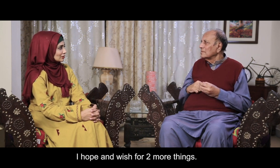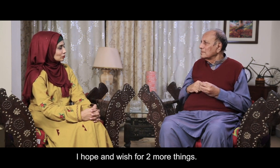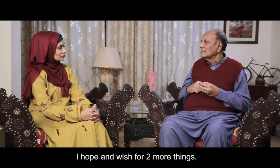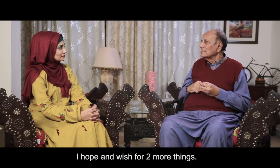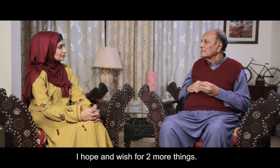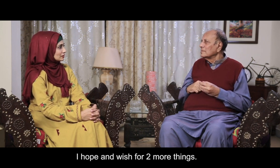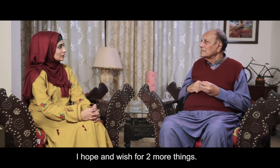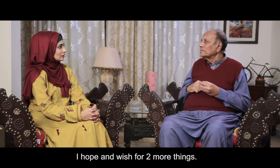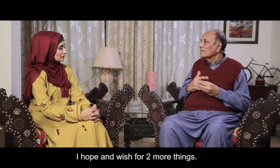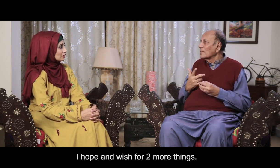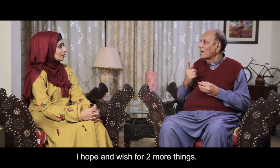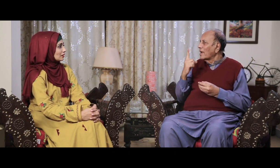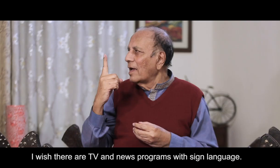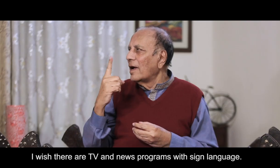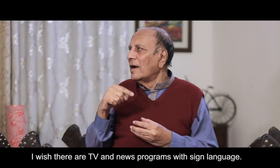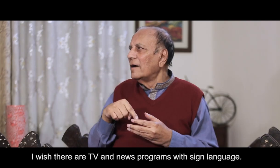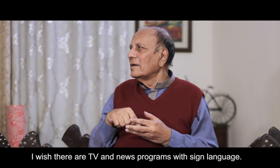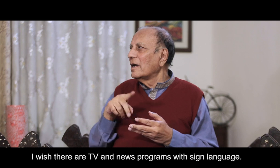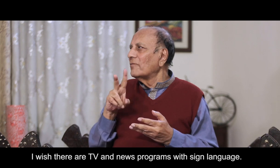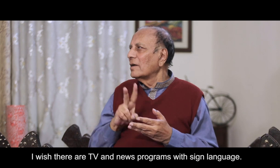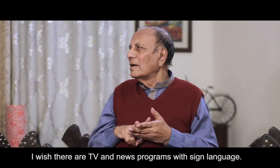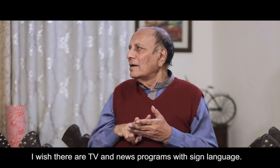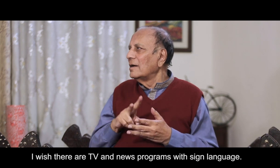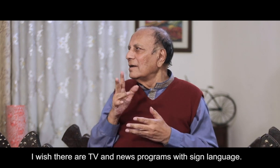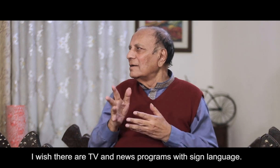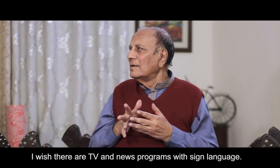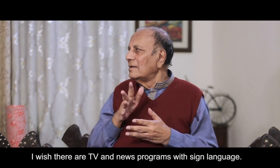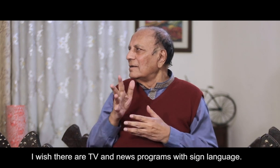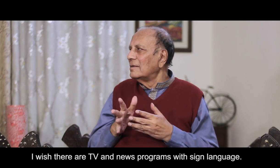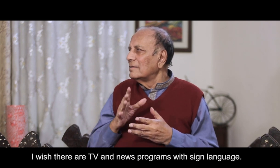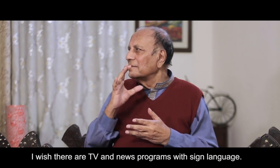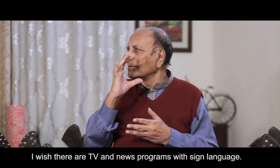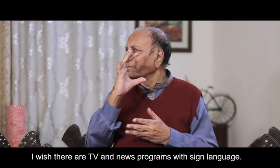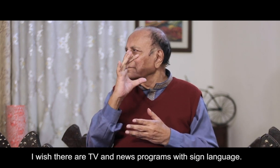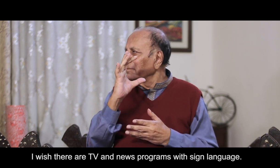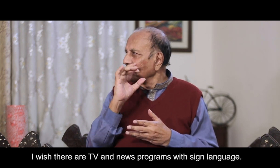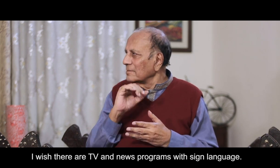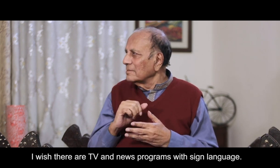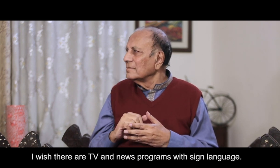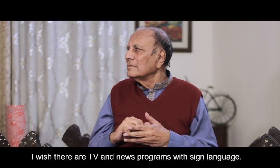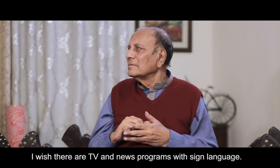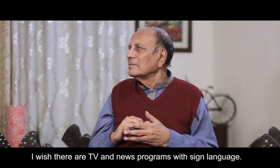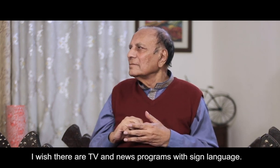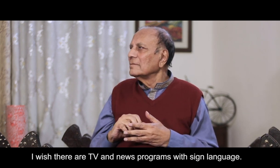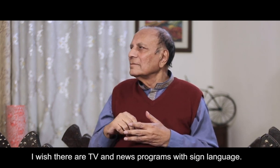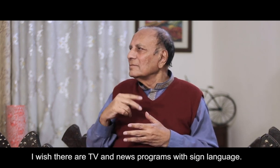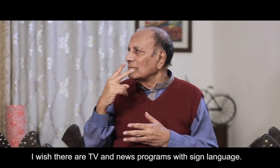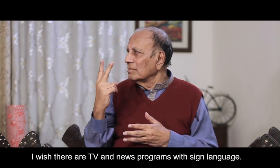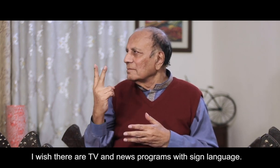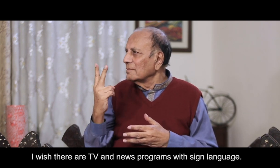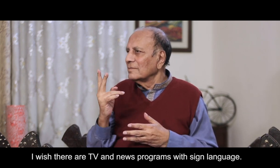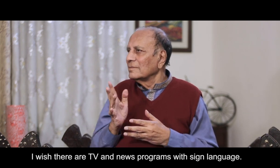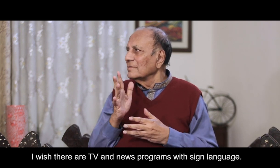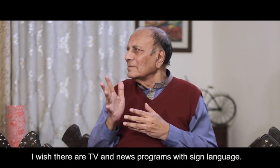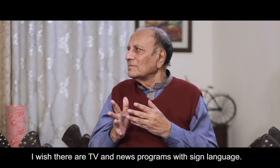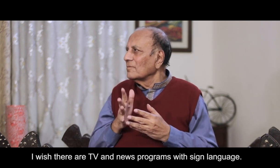हूँ कि पहली तो ये कि टीवी प्रोग्राम्स और ख़बरों वगैरह में इशारों को ऐड किया